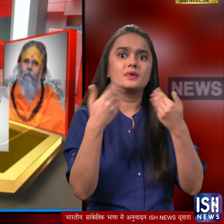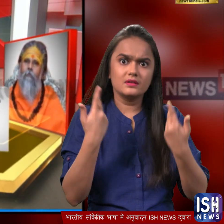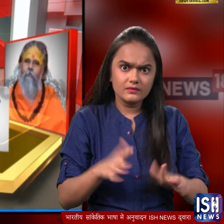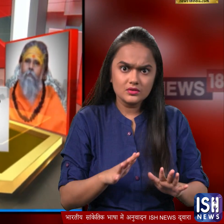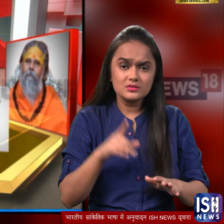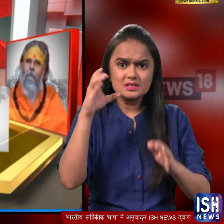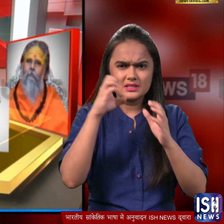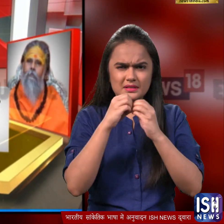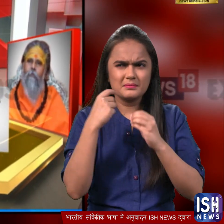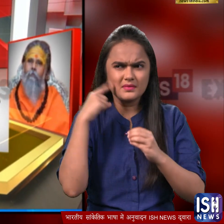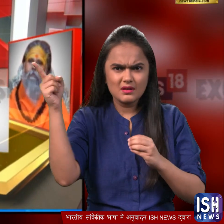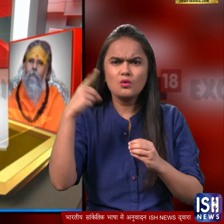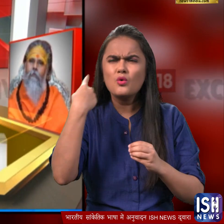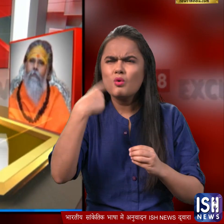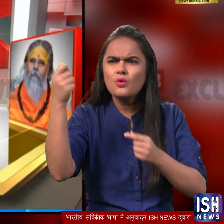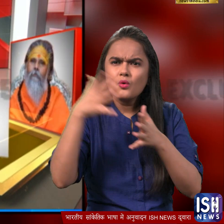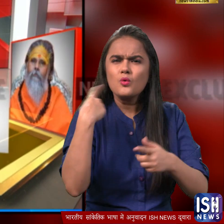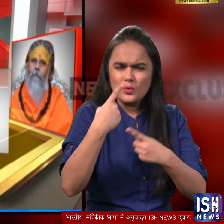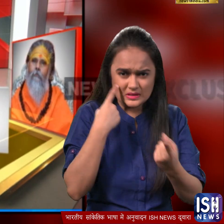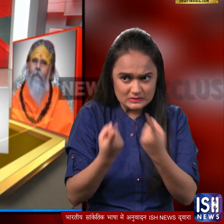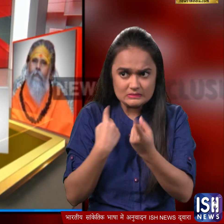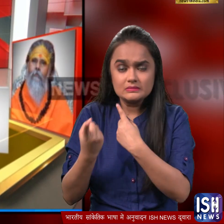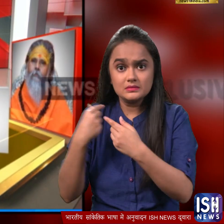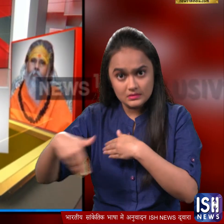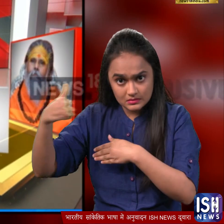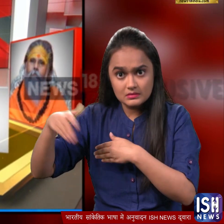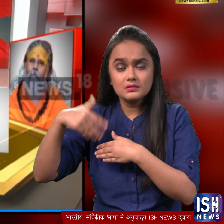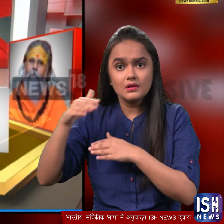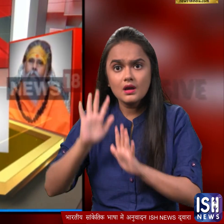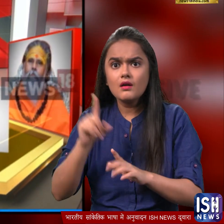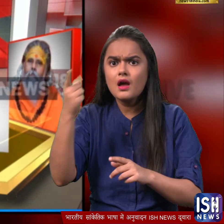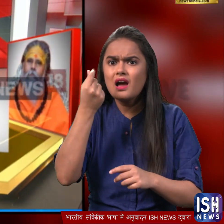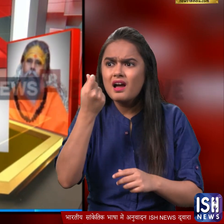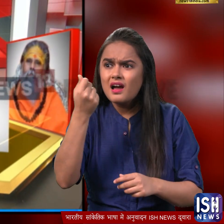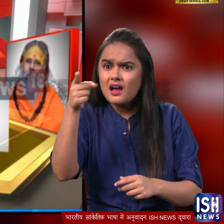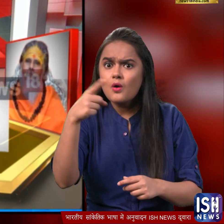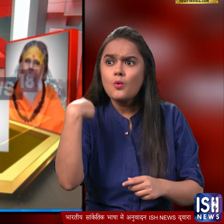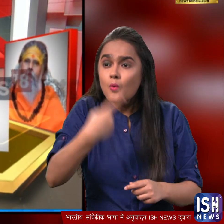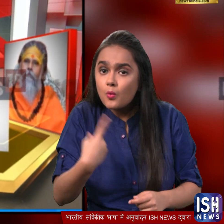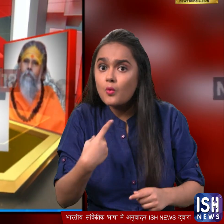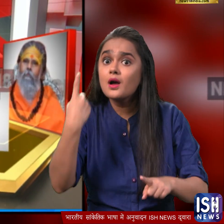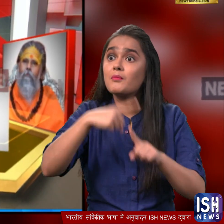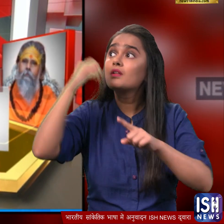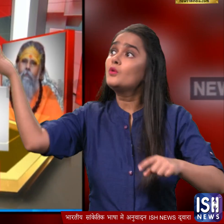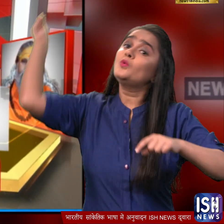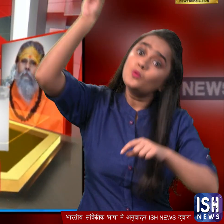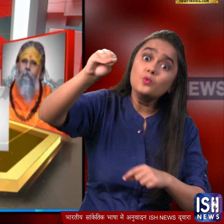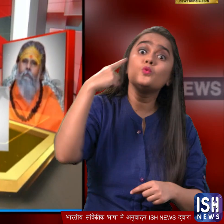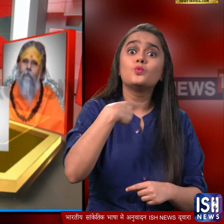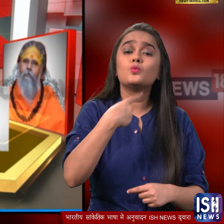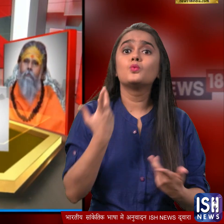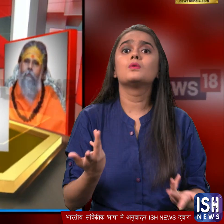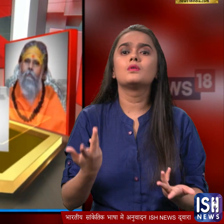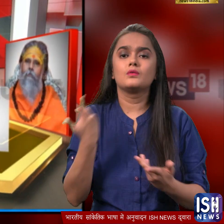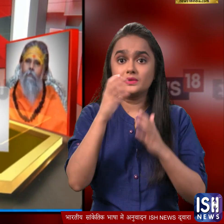में मुलाकात की। पता चला है कि सीबीआई उस शख्स की तलाश में जुटी हुई है और इस बात की जांच कर रही है कि पैसा किसने और कहां